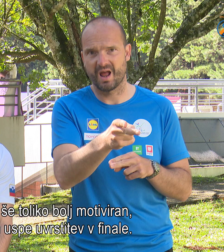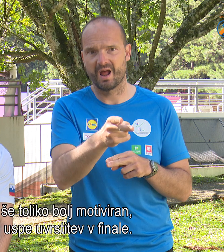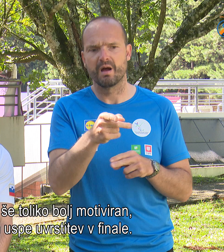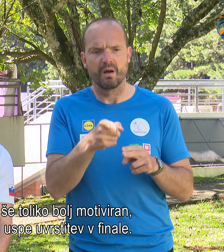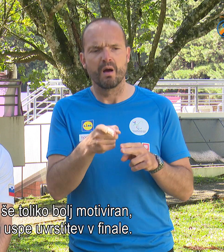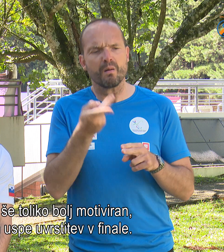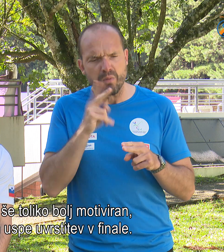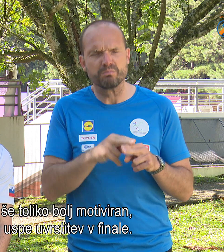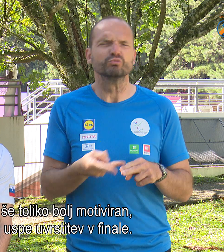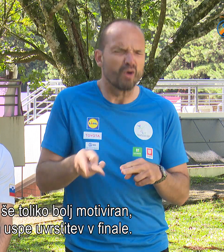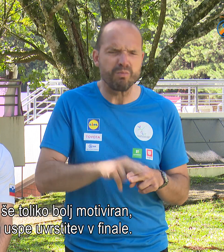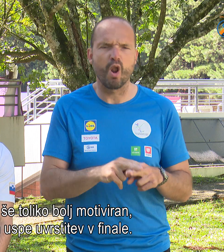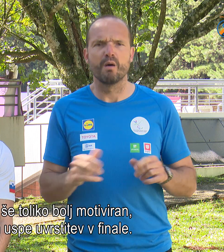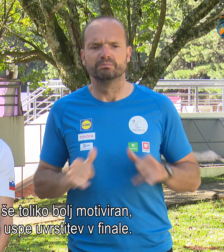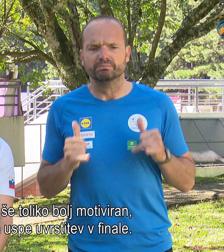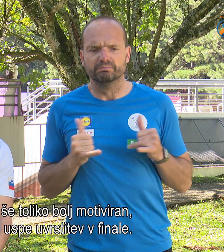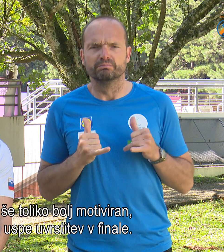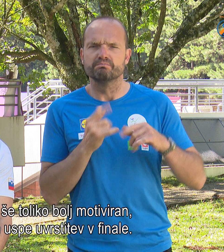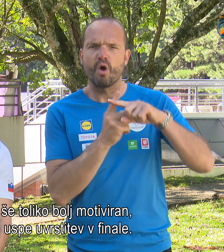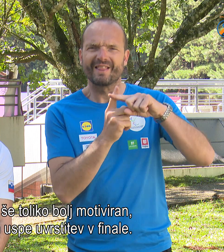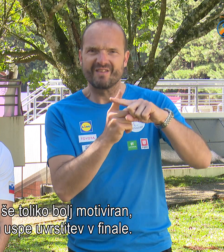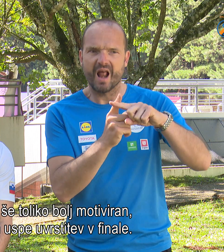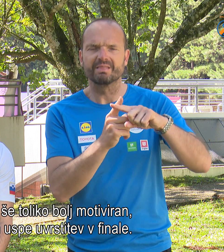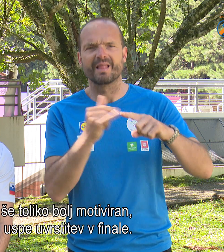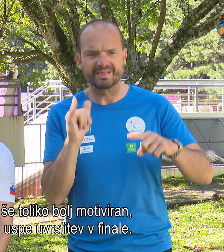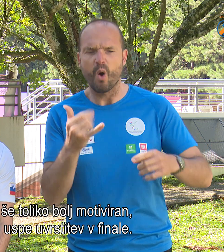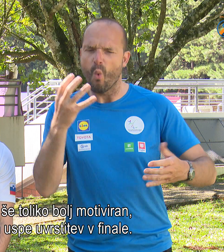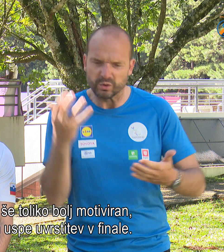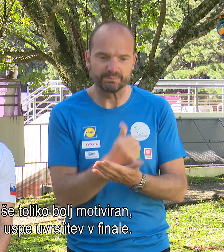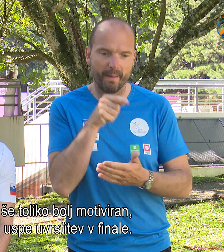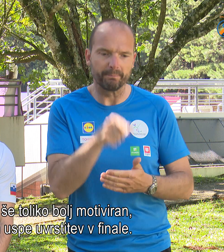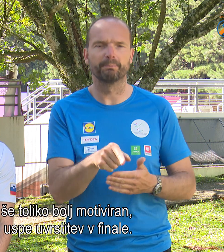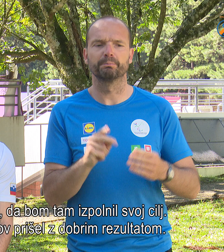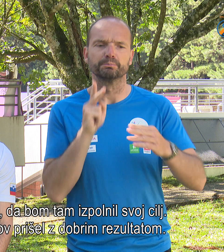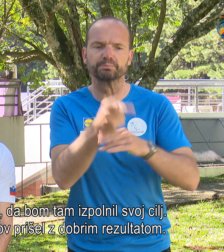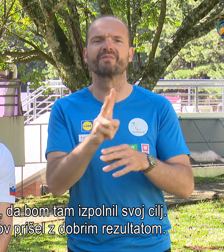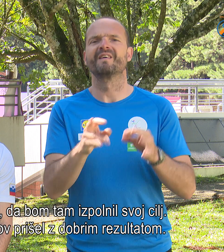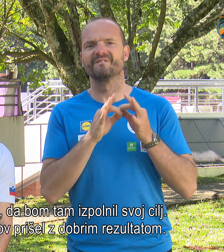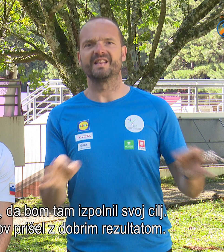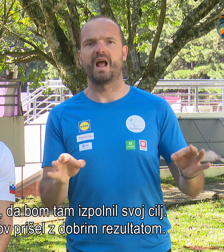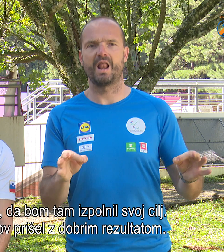toliko bolj motiviran, da se mi tam uspe uvrstiti v finale in